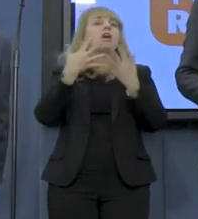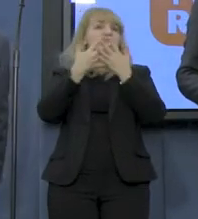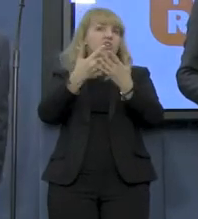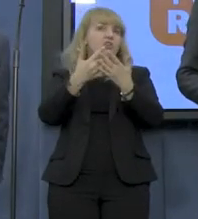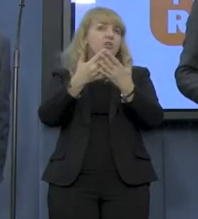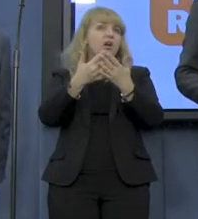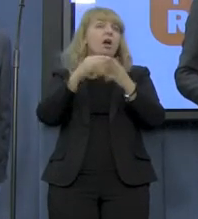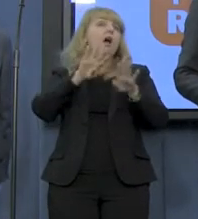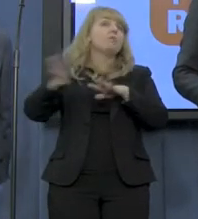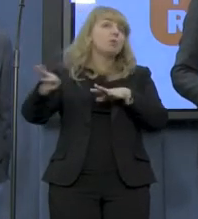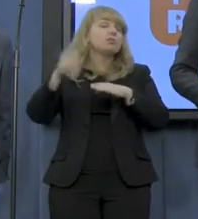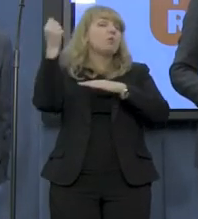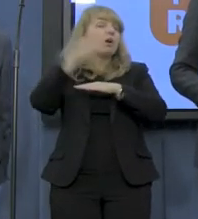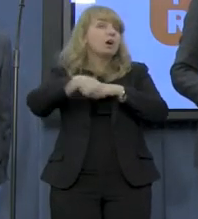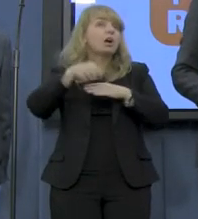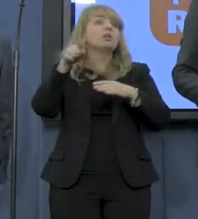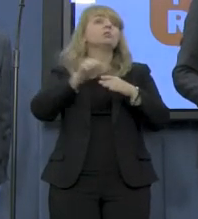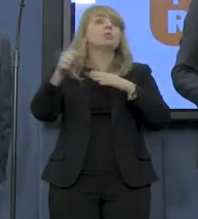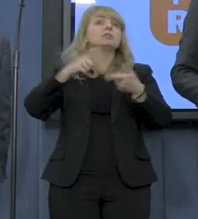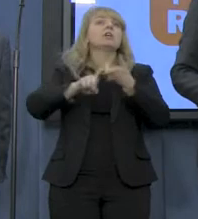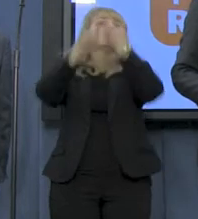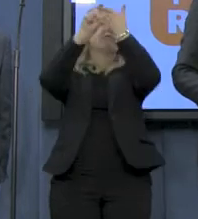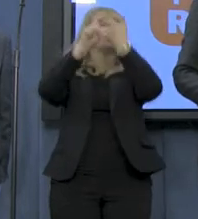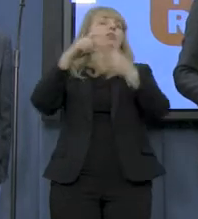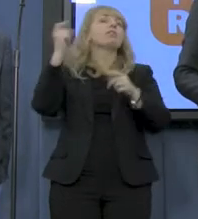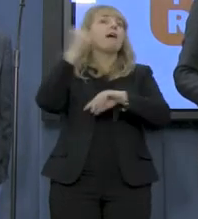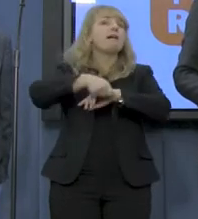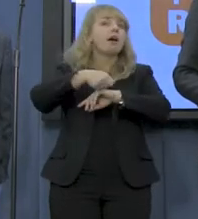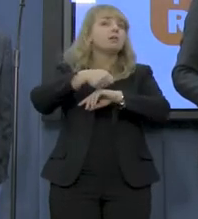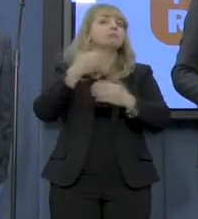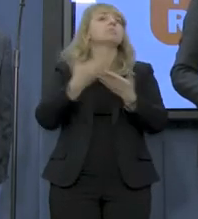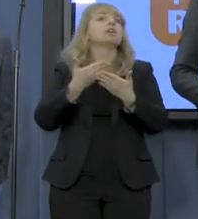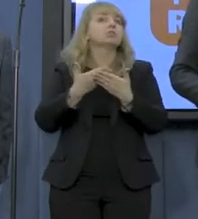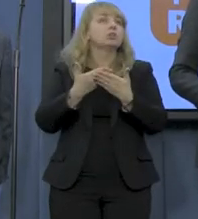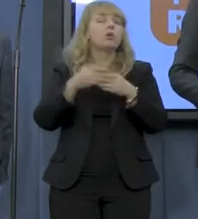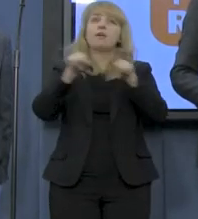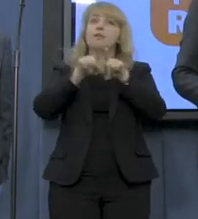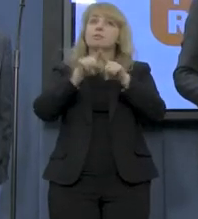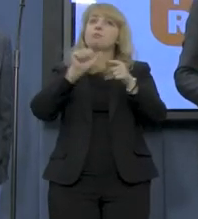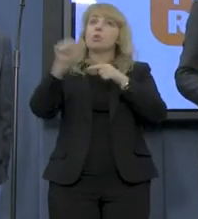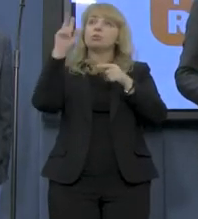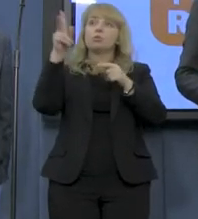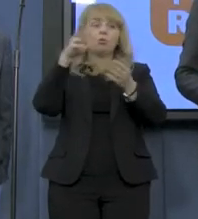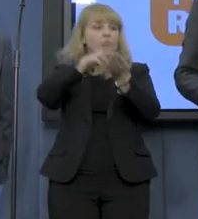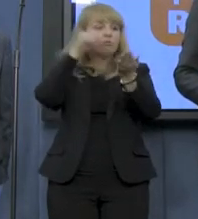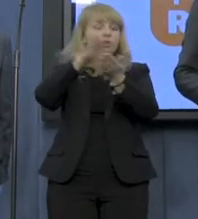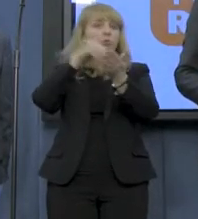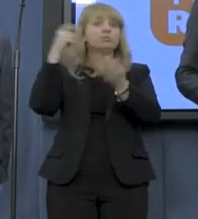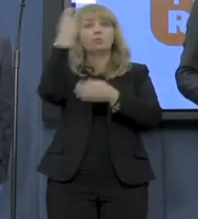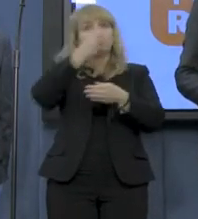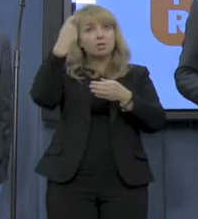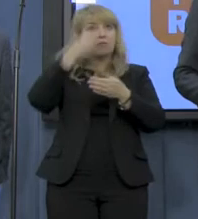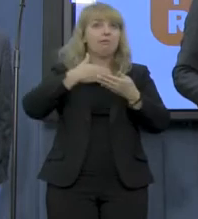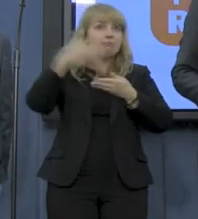pozbawienia wolności. Zdecydowana większość to są kary zawieszenia. Tak samo w przypadku recydywy również rzadkością są